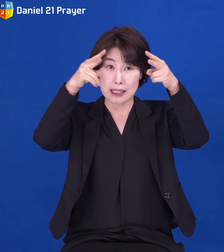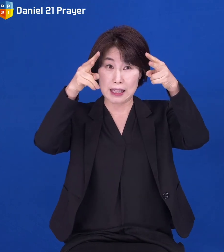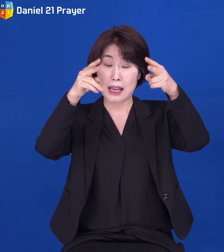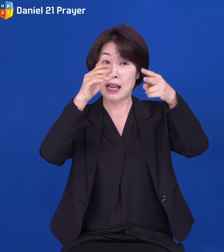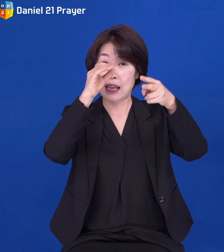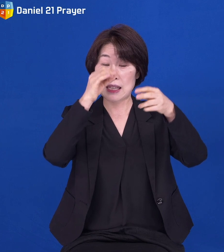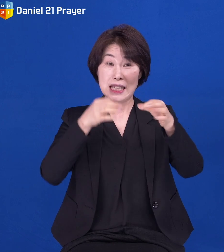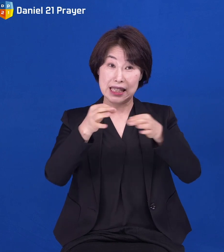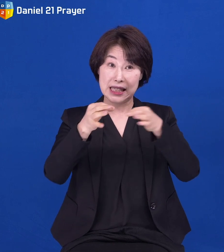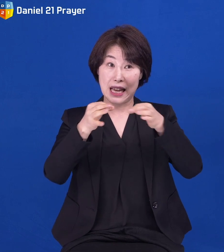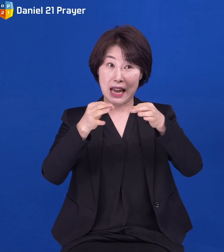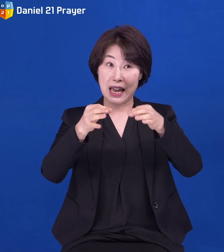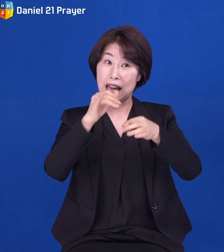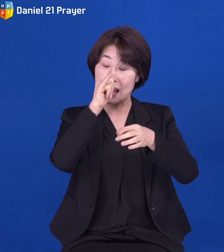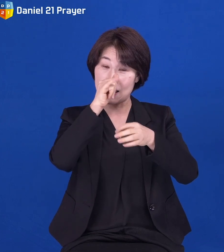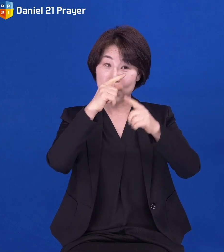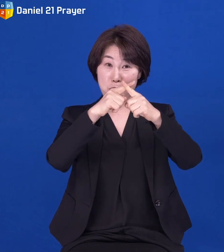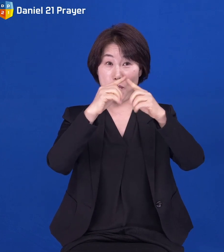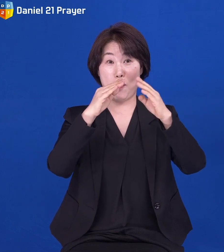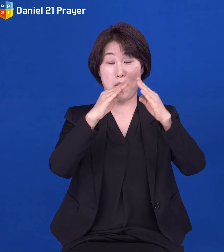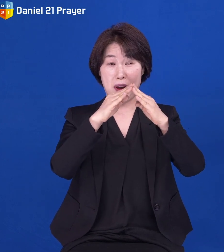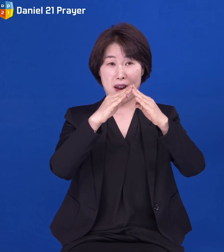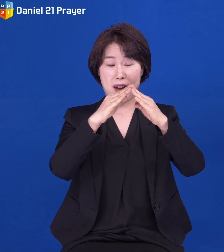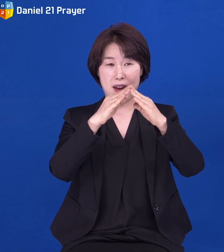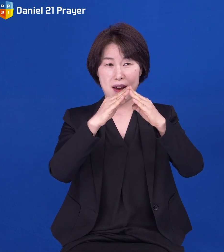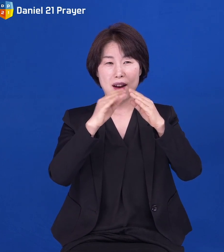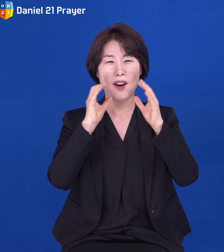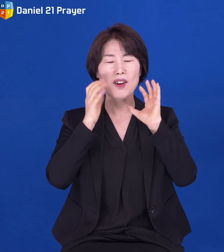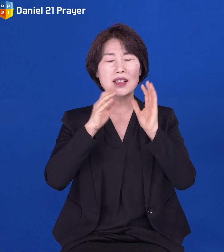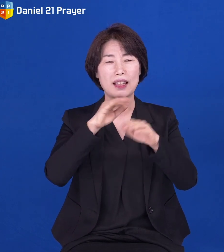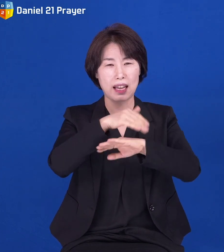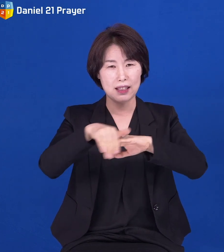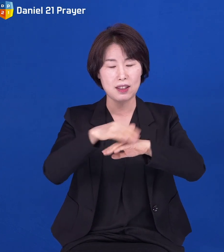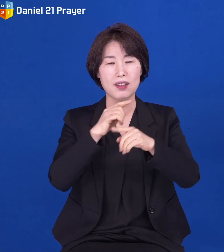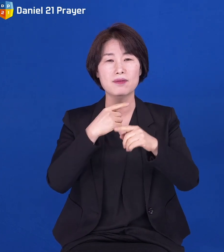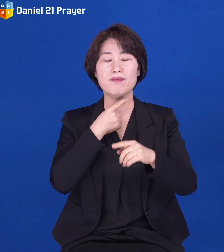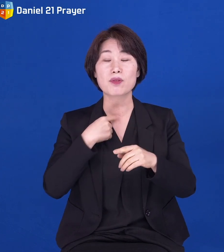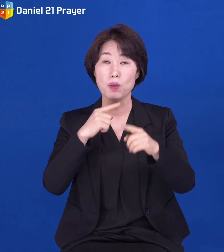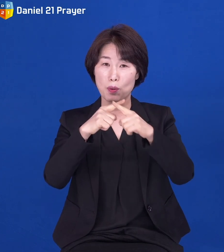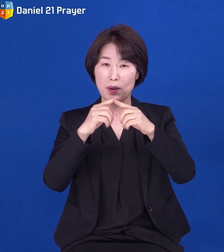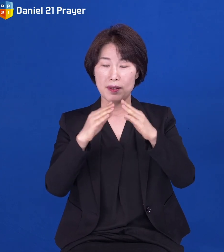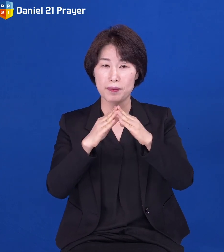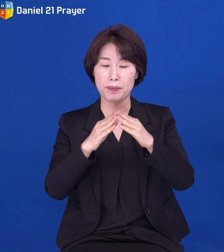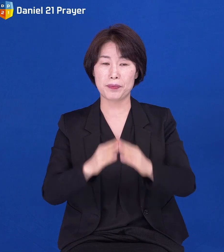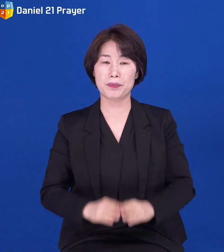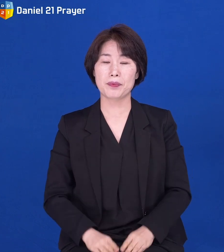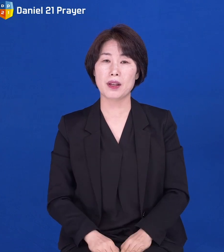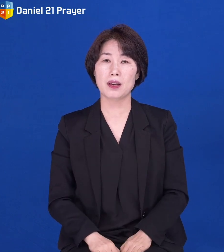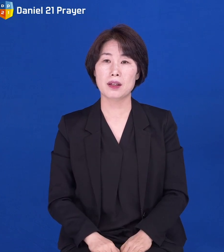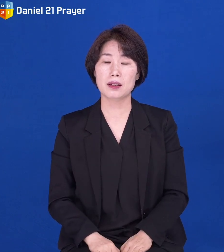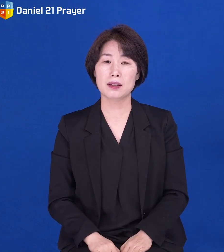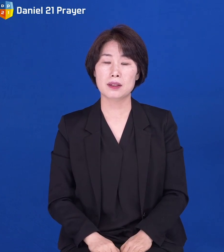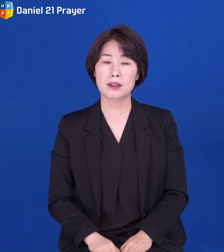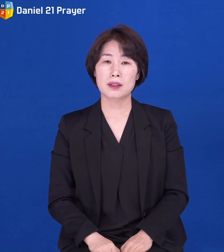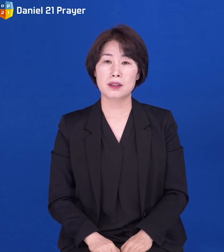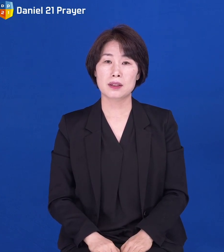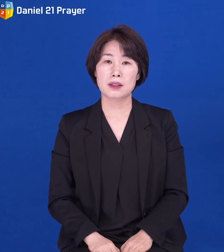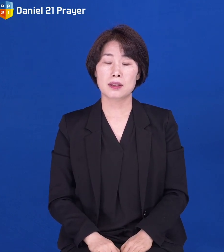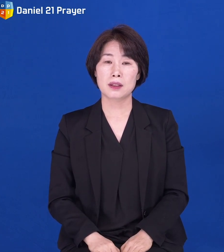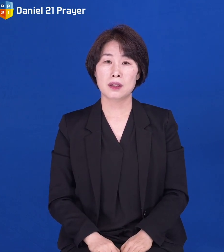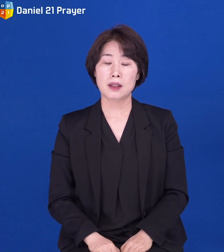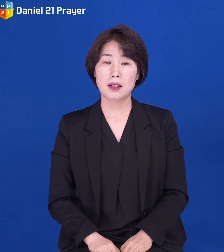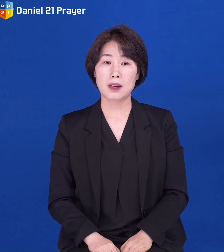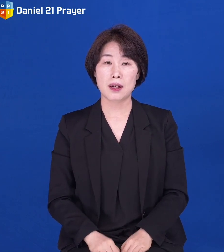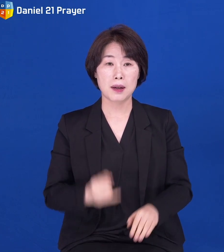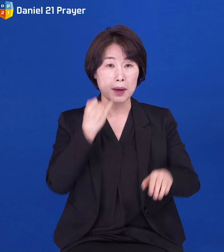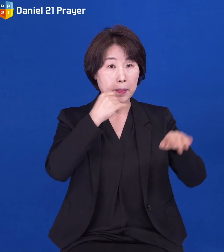아직도 기억하죠. 너무 어렸을 때부터 어렸을 때였는데 월봉시장에 있었던 곳인데 거의 바닷가랑